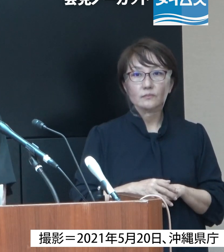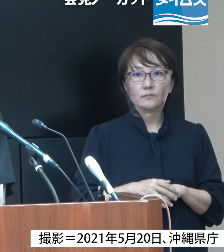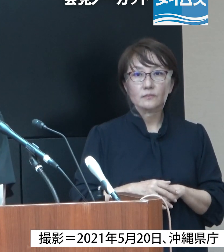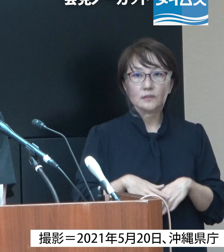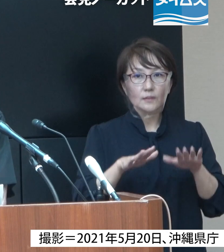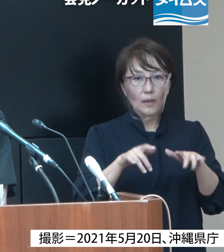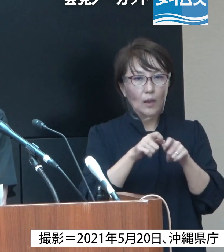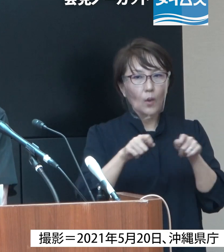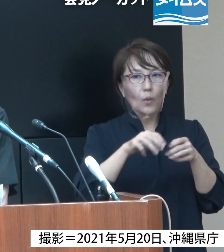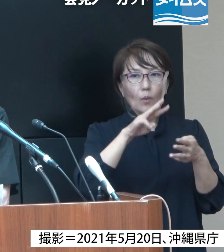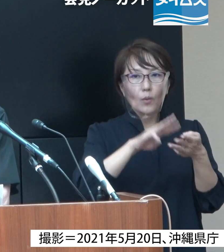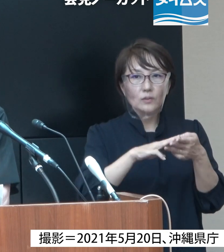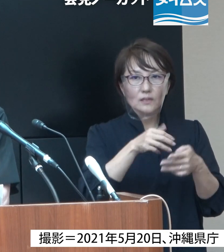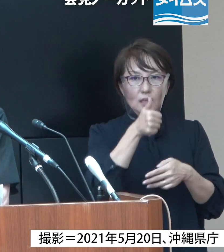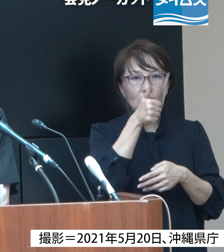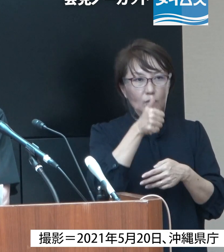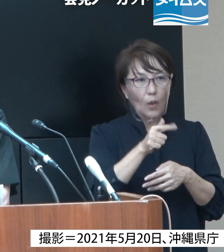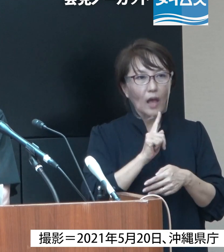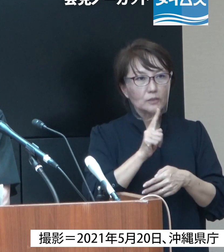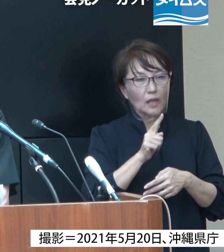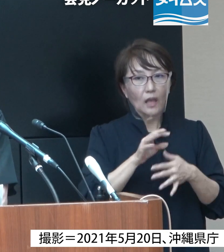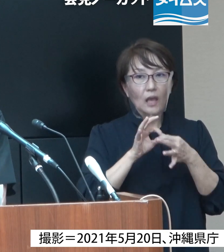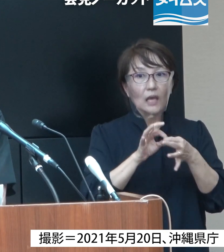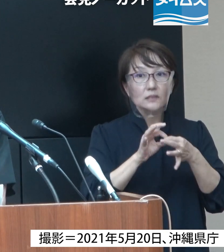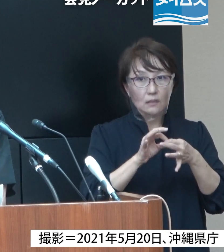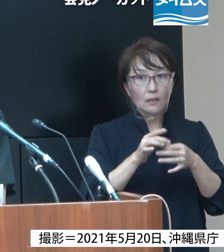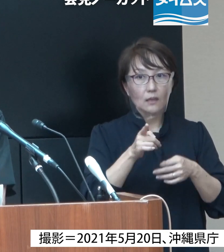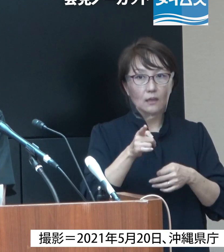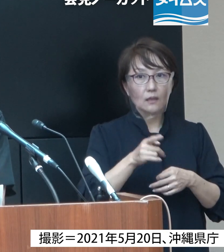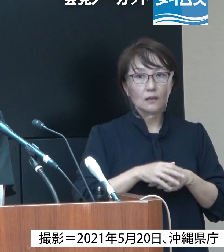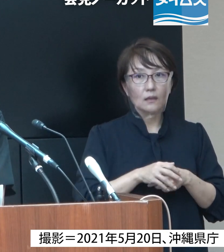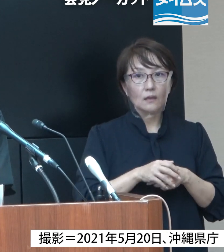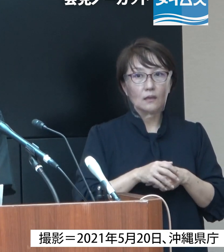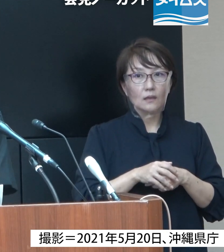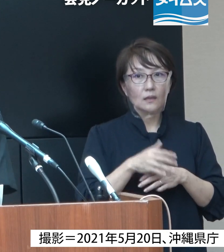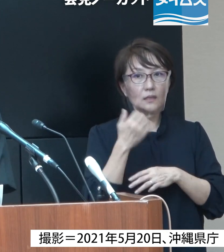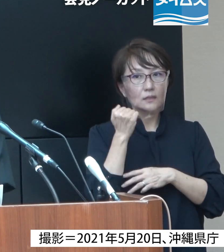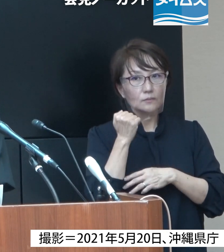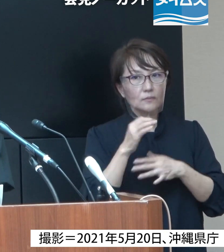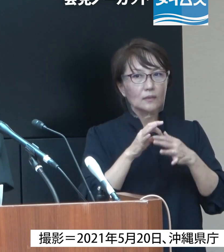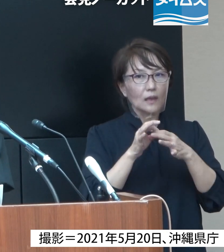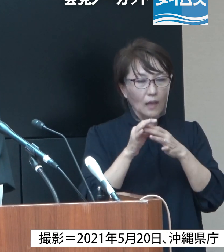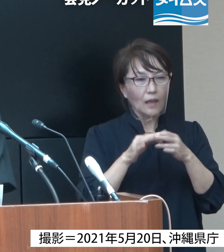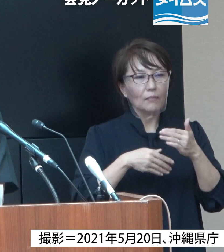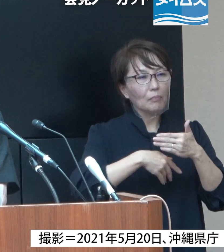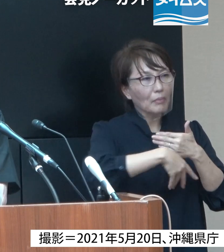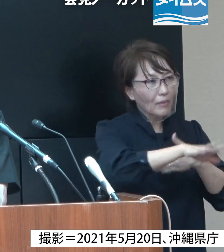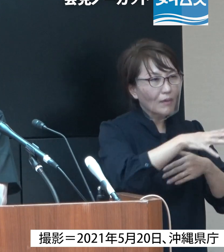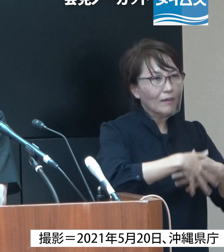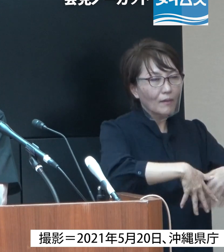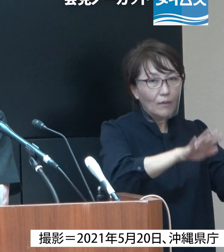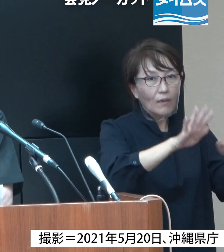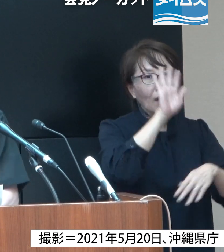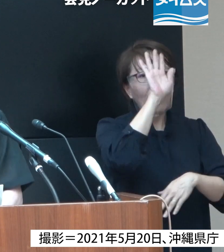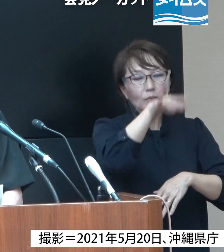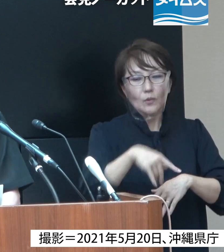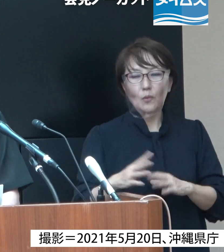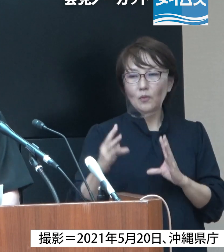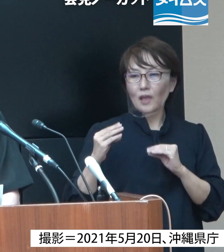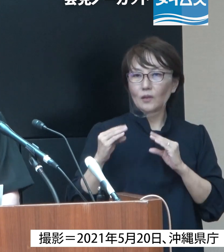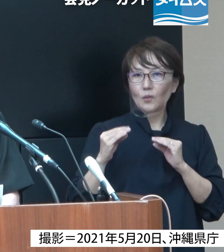今の細田さんの発言に関してですね、マスコミが退出した後のやり取りの中で、知事から